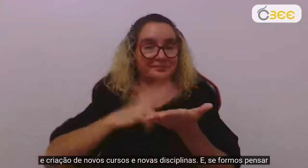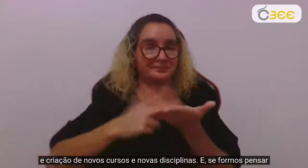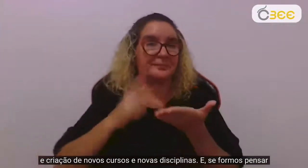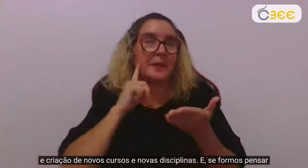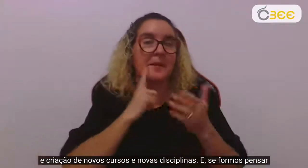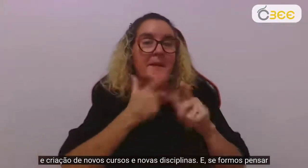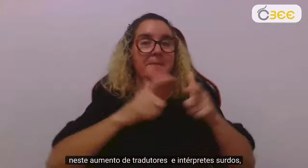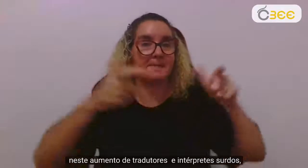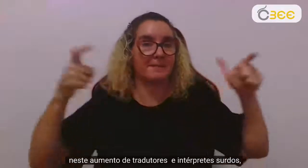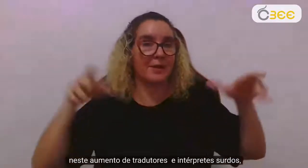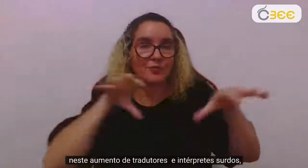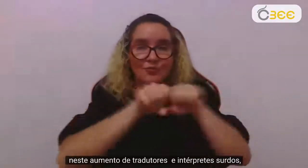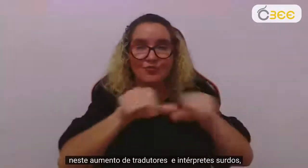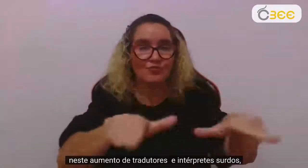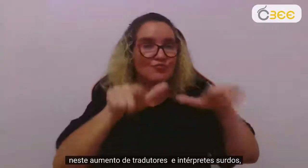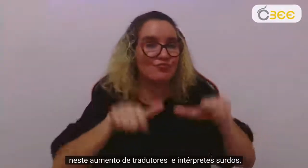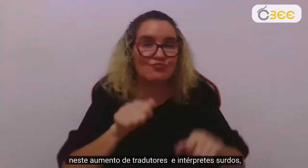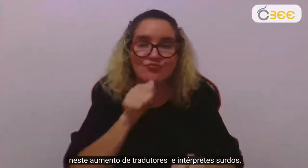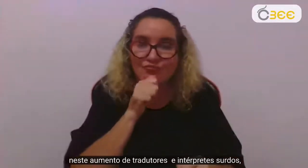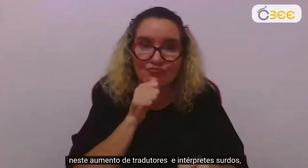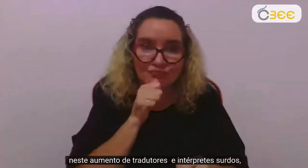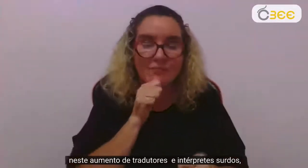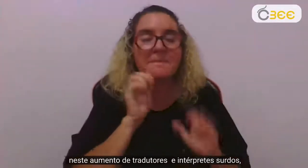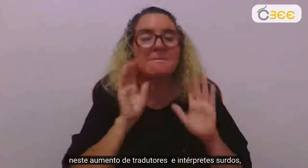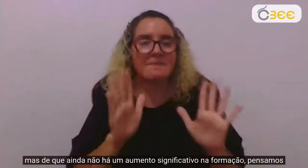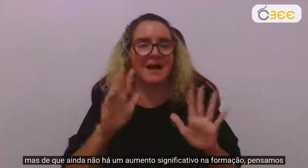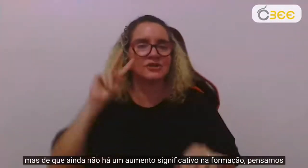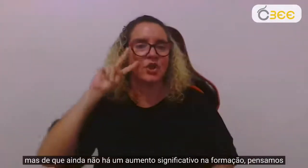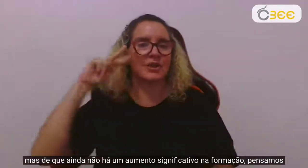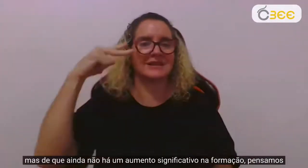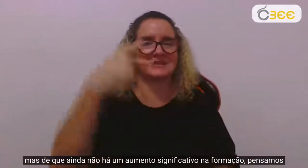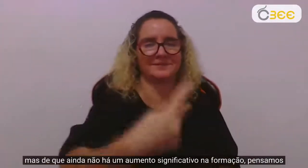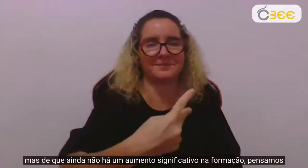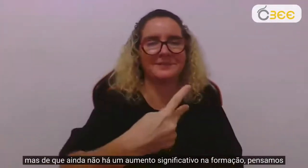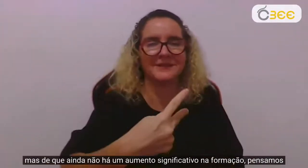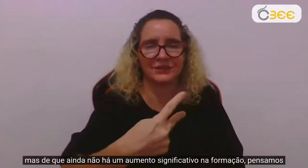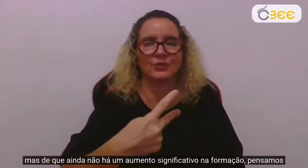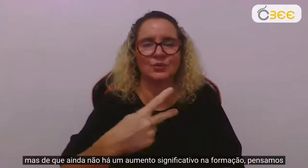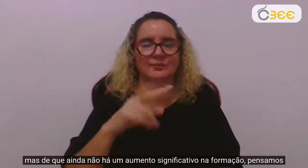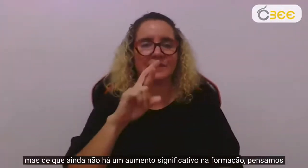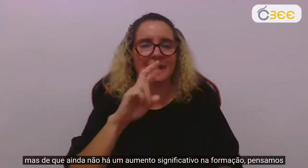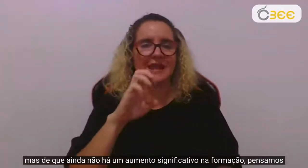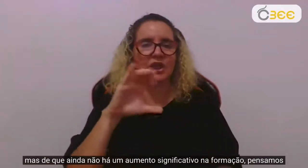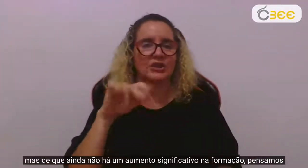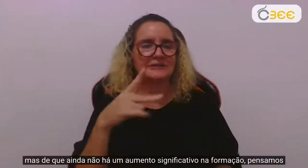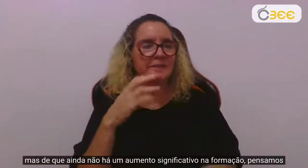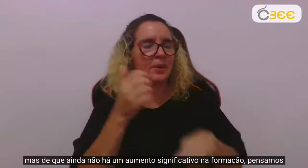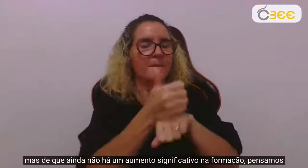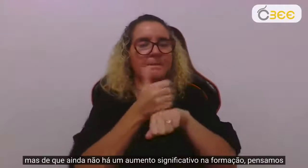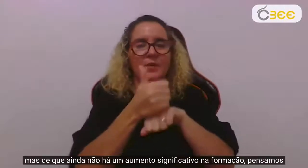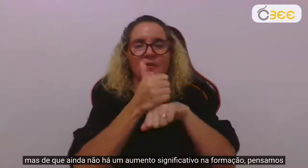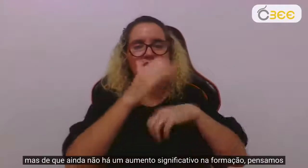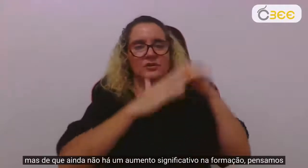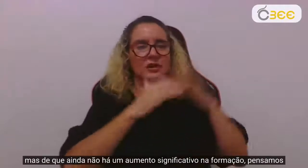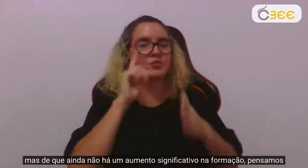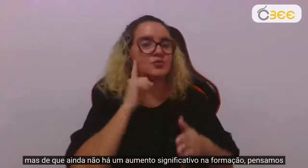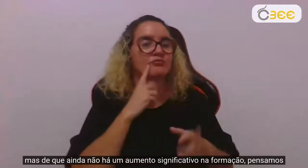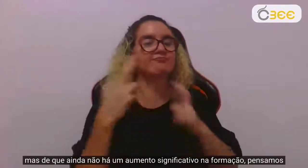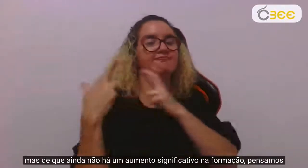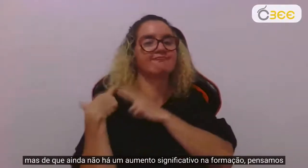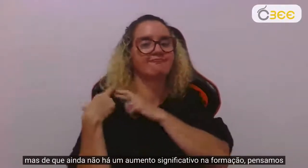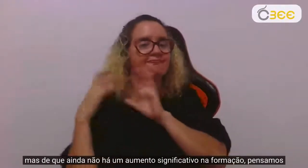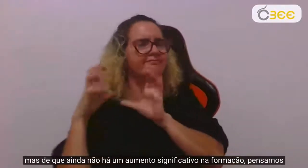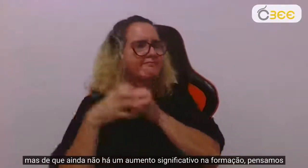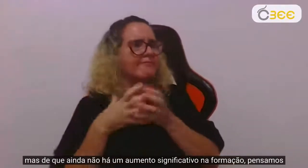se formos pensar neste aumento de tradutores e intérpretes surdos, mas de que ainda não há um aumento significativo na